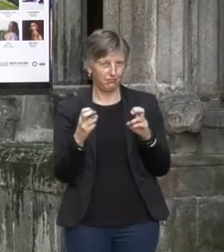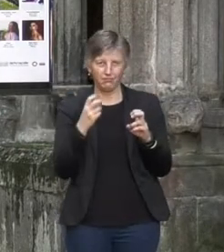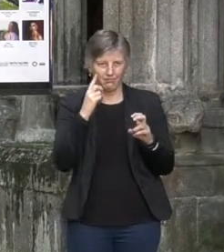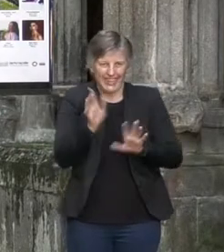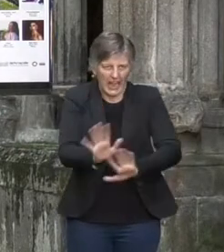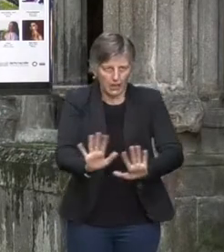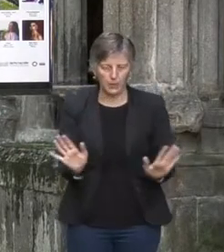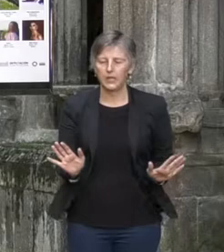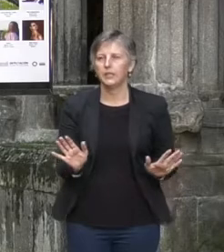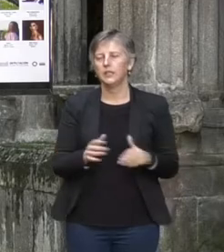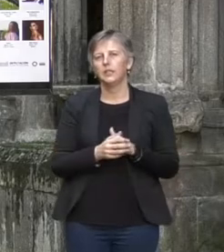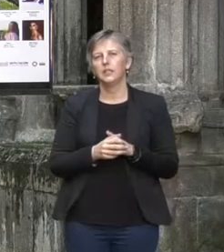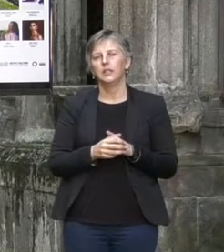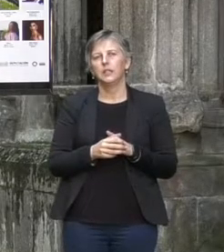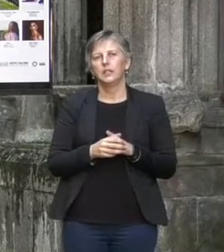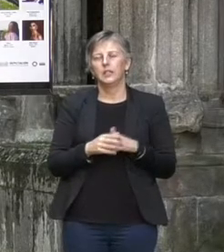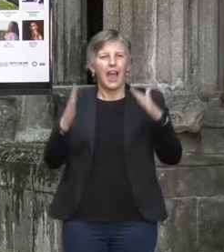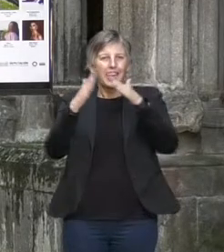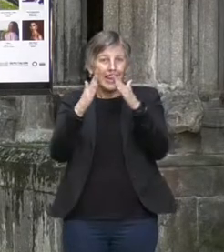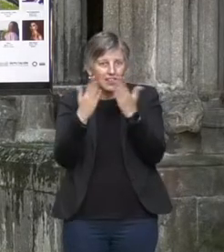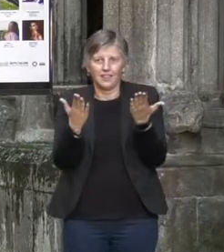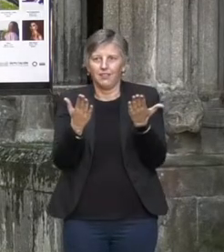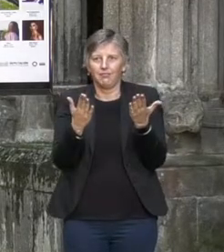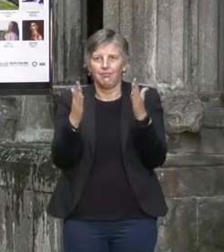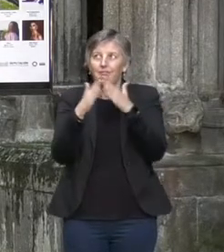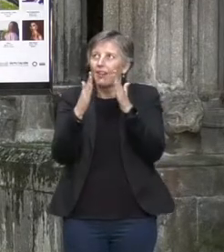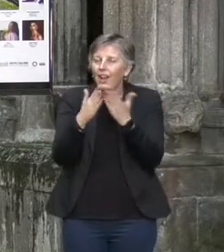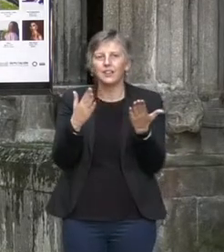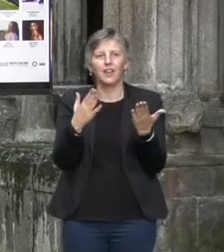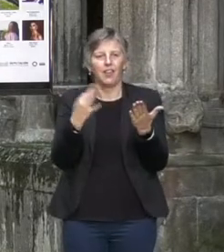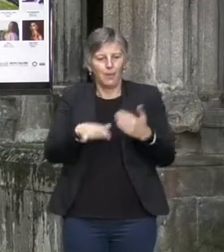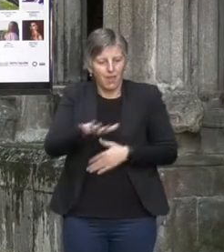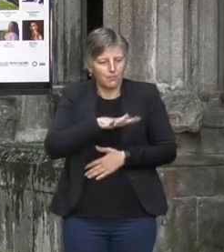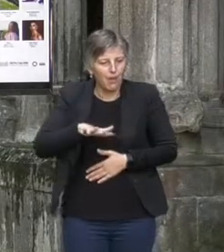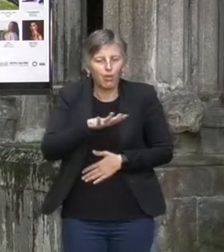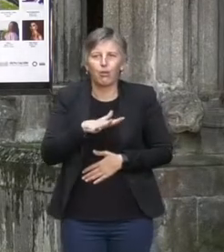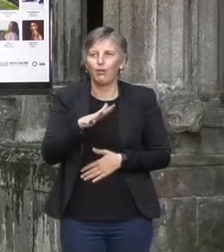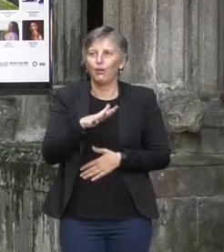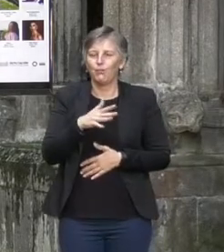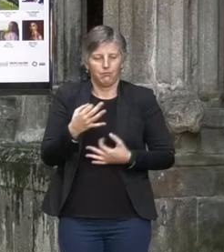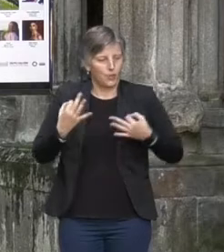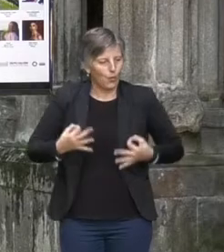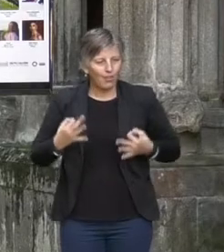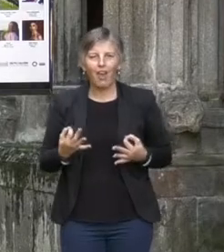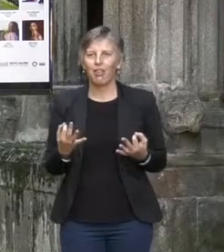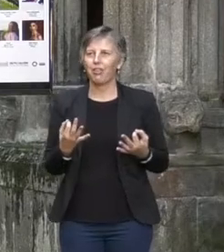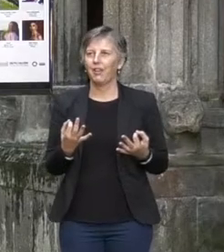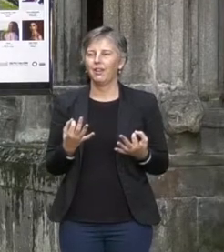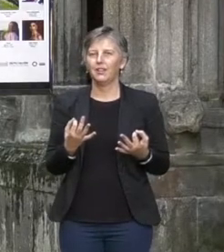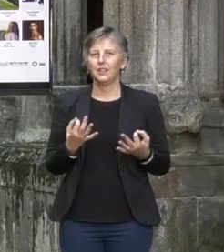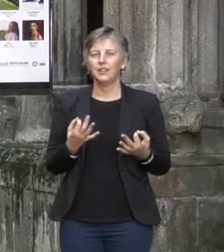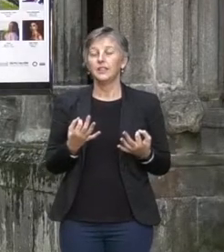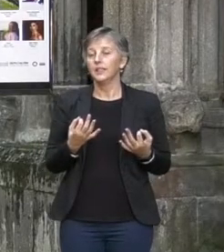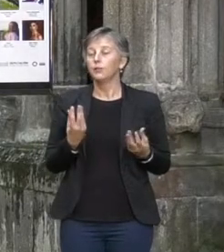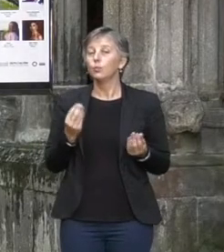terrible. O fogar a casa, que ten que ser un espacio de seguridade,